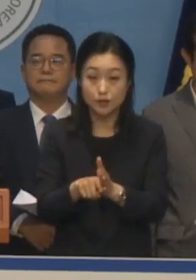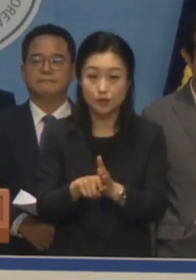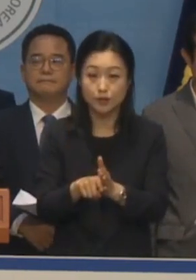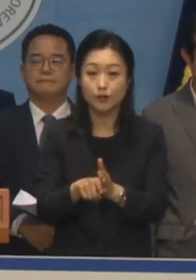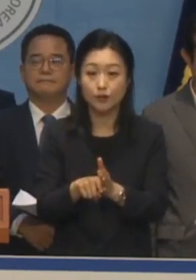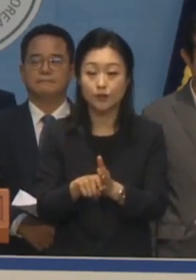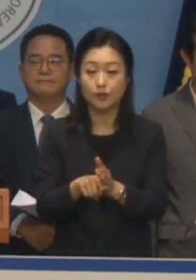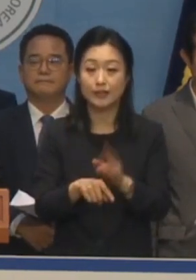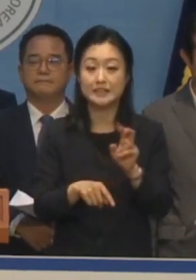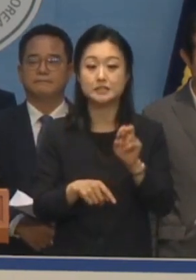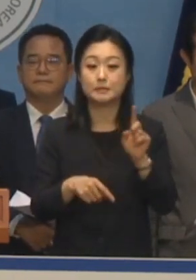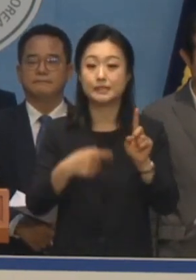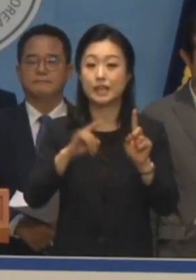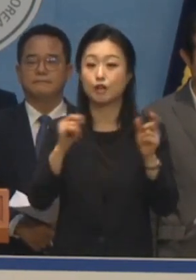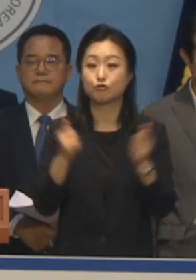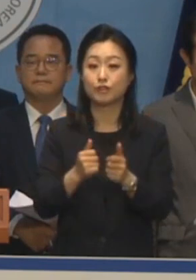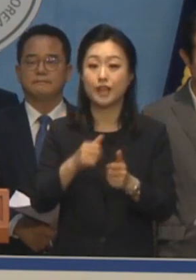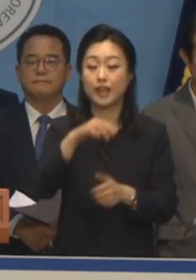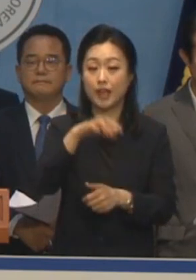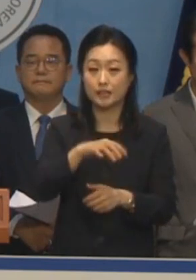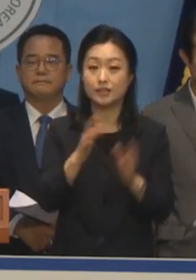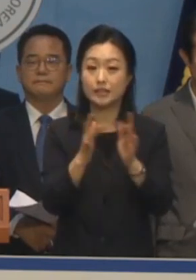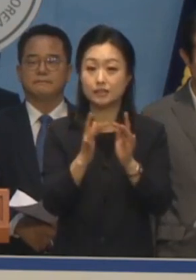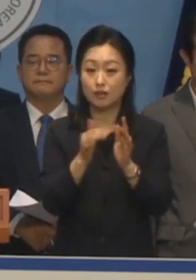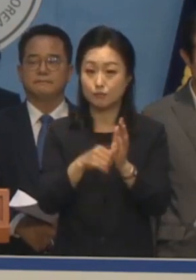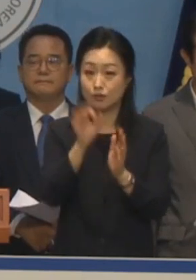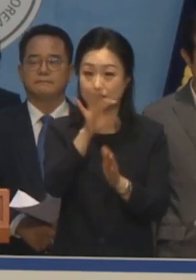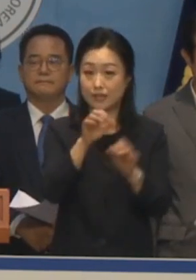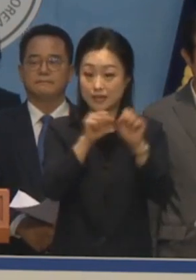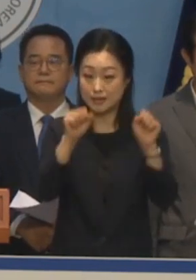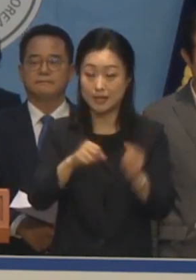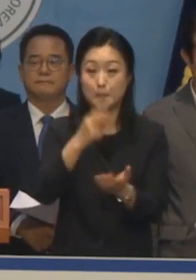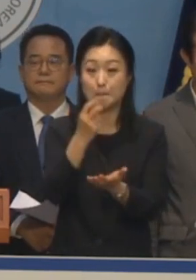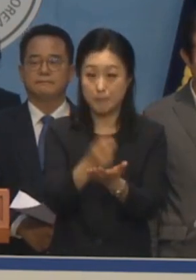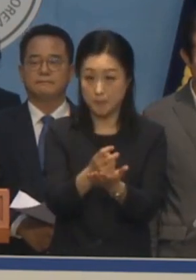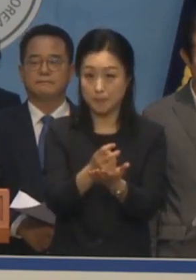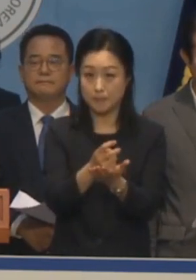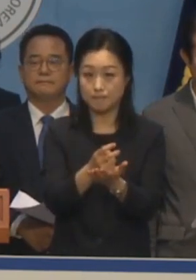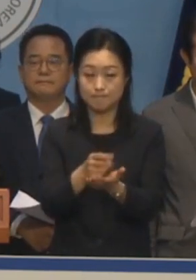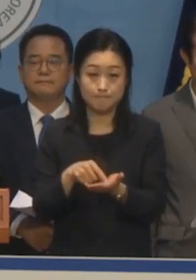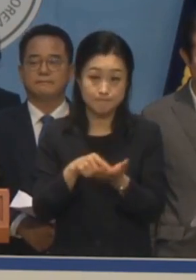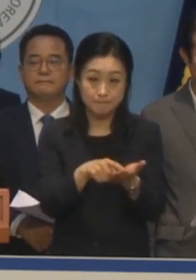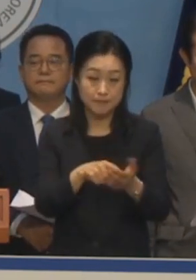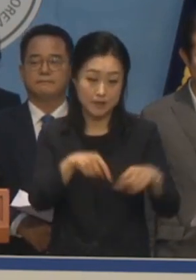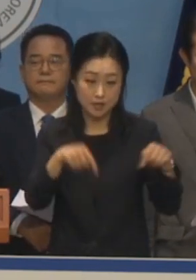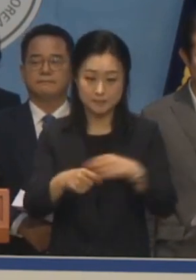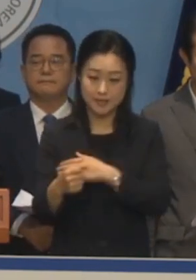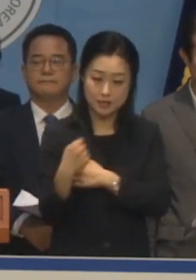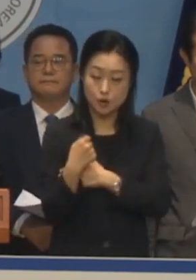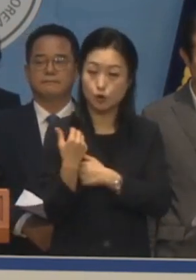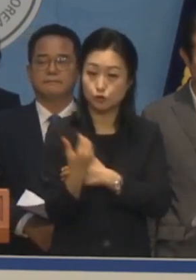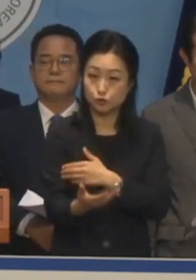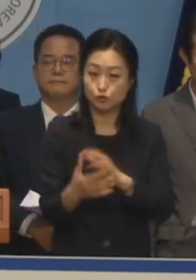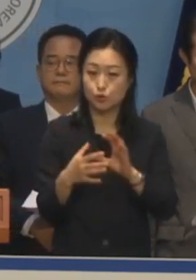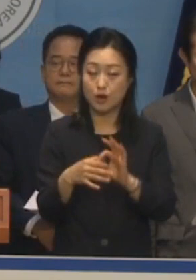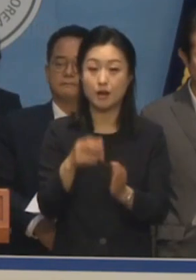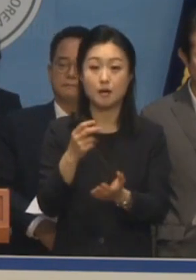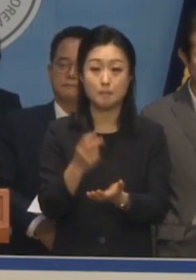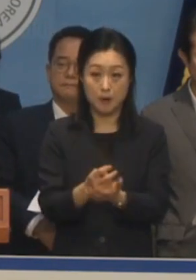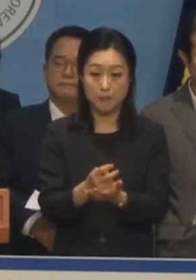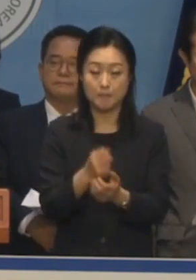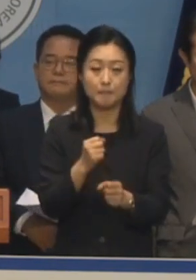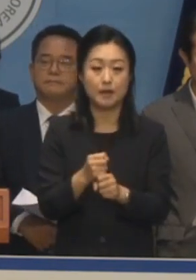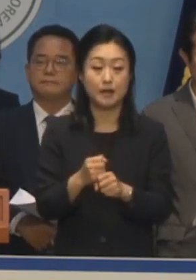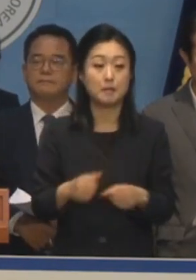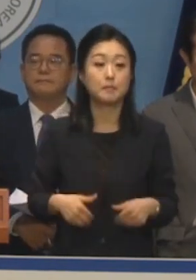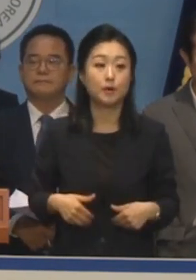저희들은 21대 국회 때부터 온라인 플랫폼법 등을 비롯한 협상력 제고 방안을 계속해서